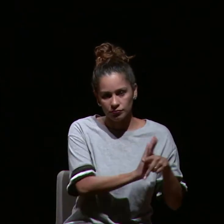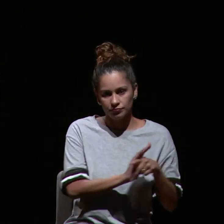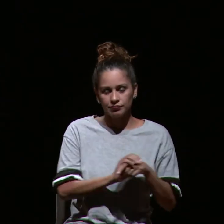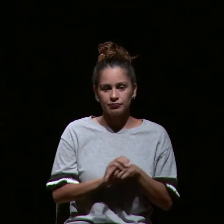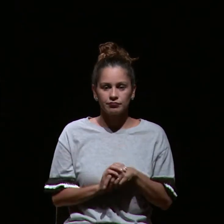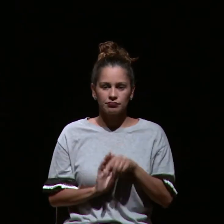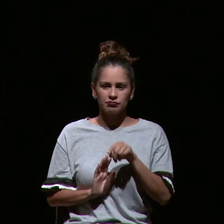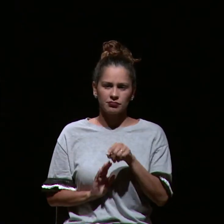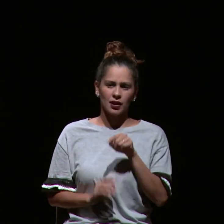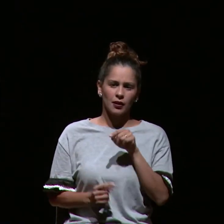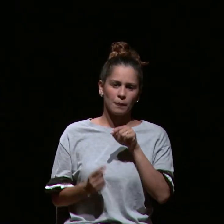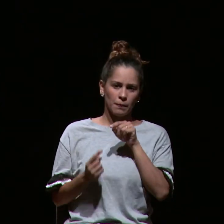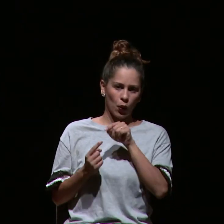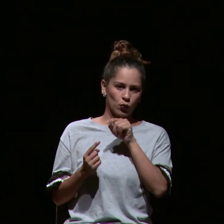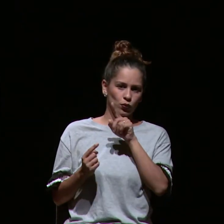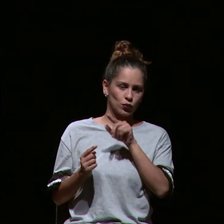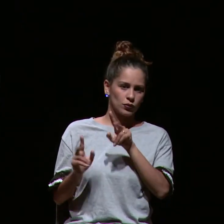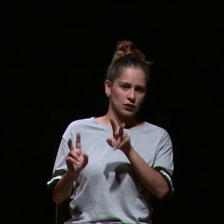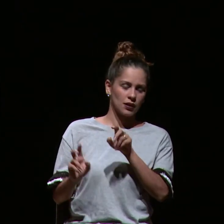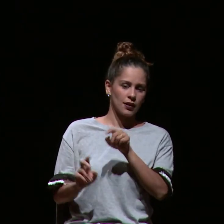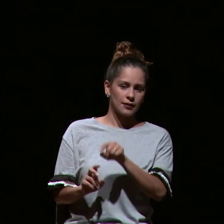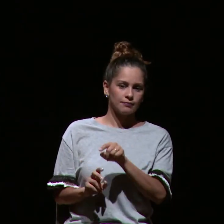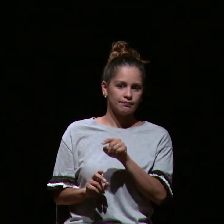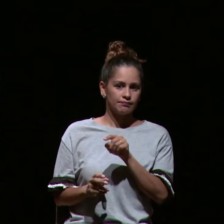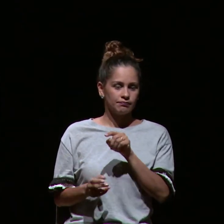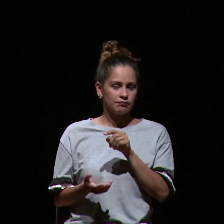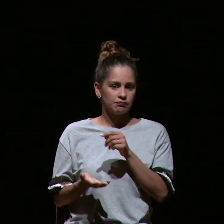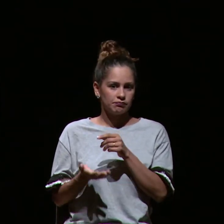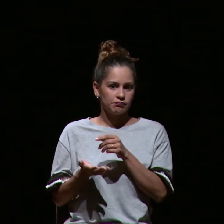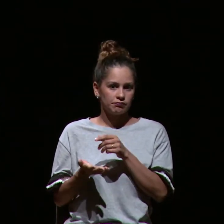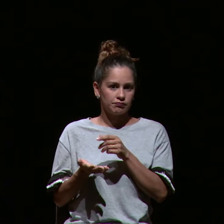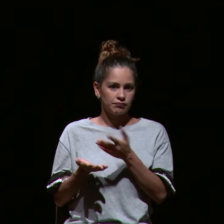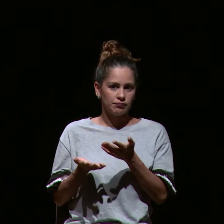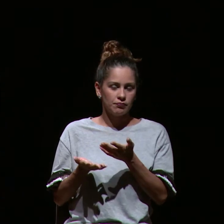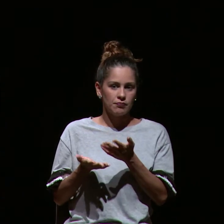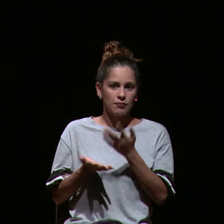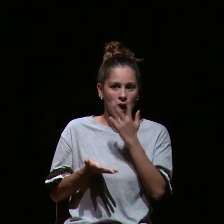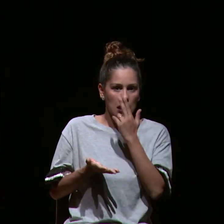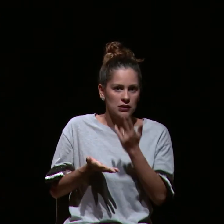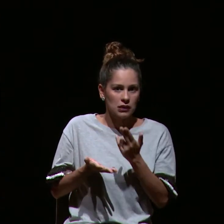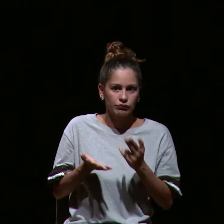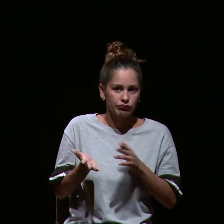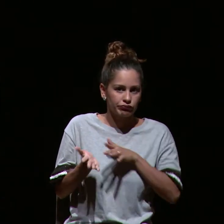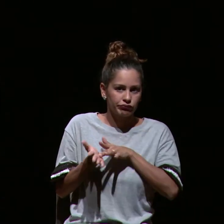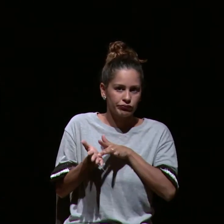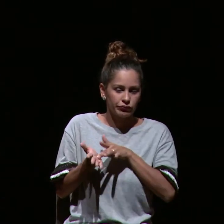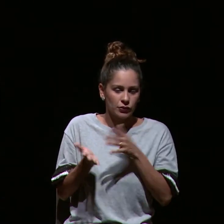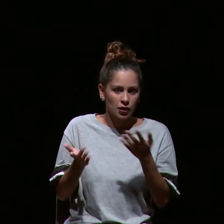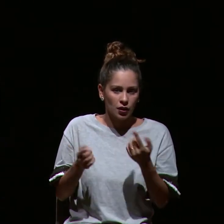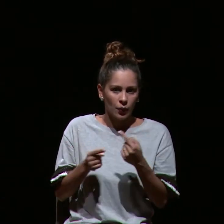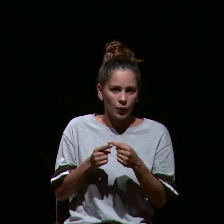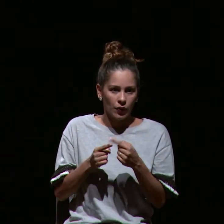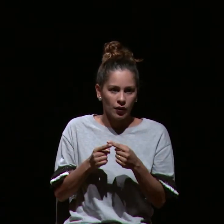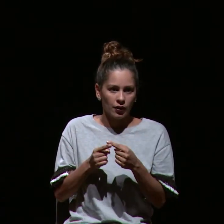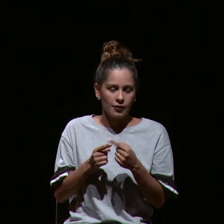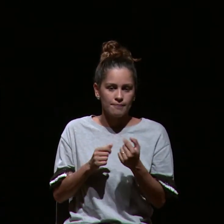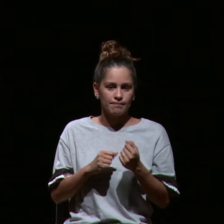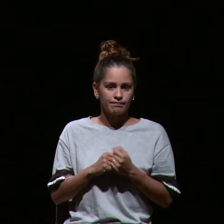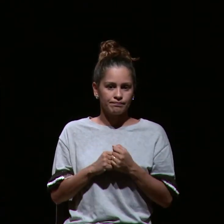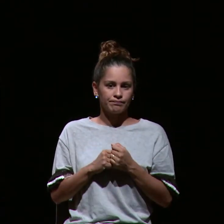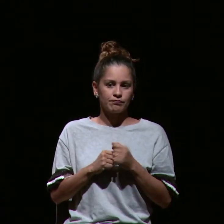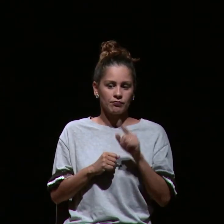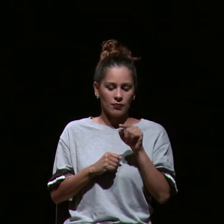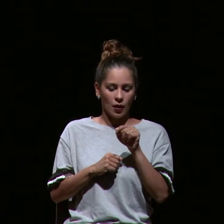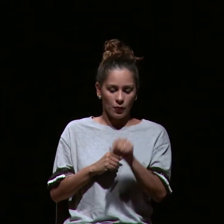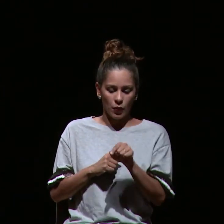falso dilema, onde esperaríamos que um agente externo a nossas realidades locais possa nos informar mais sobre nós